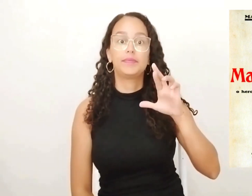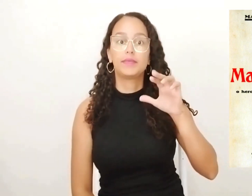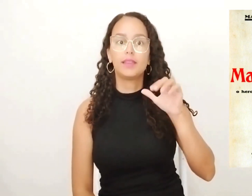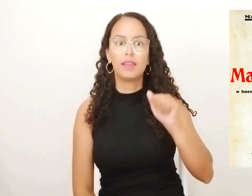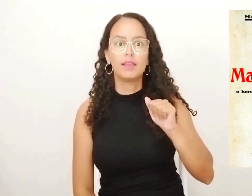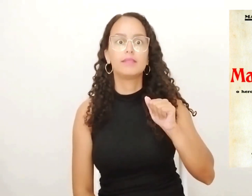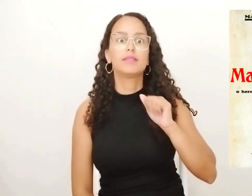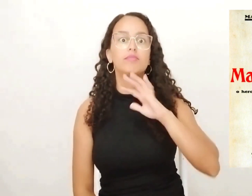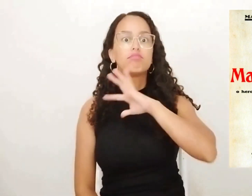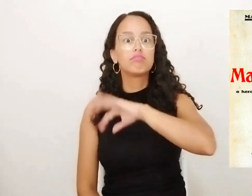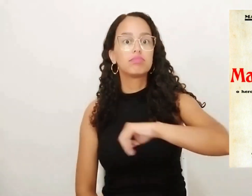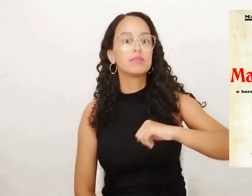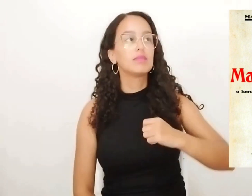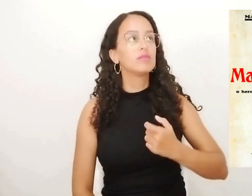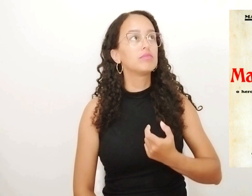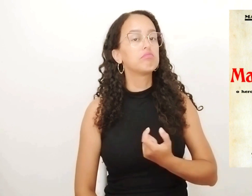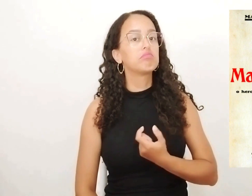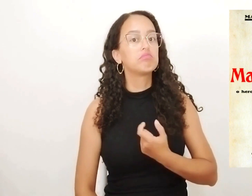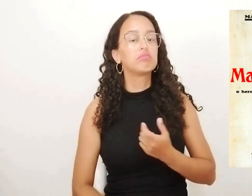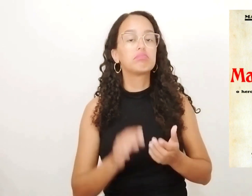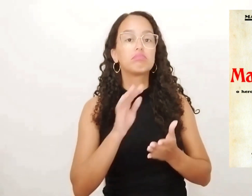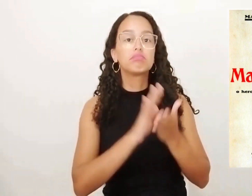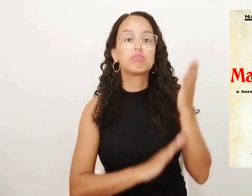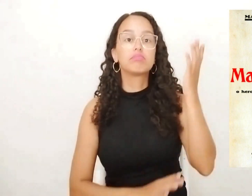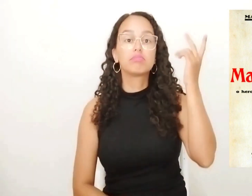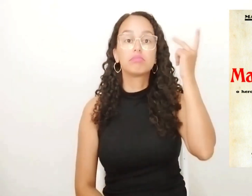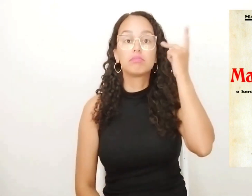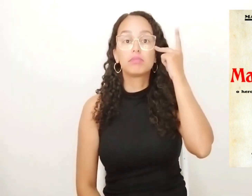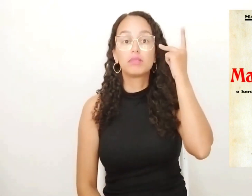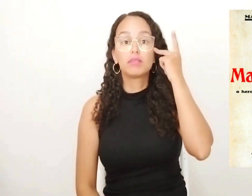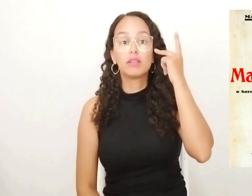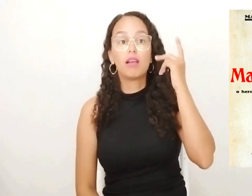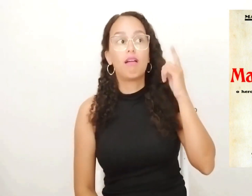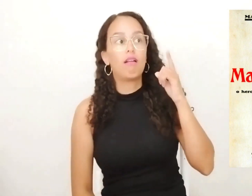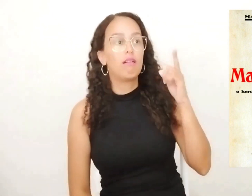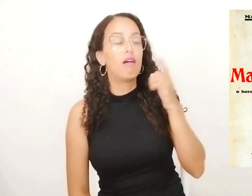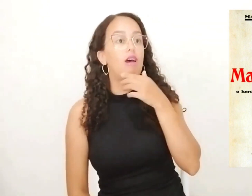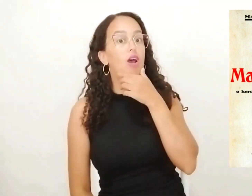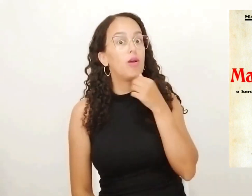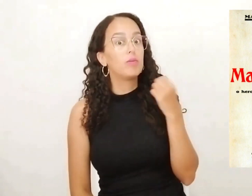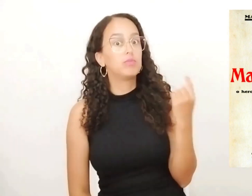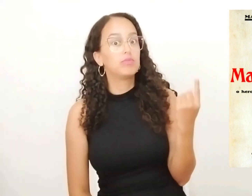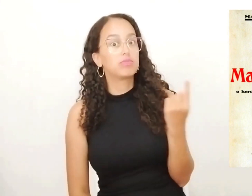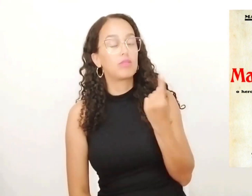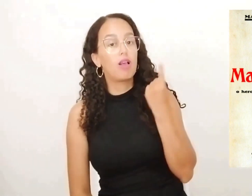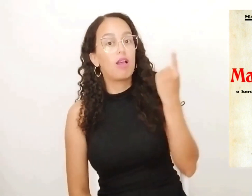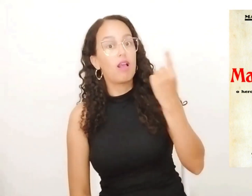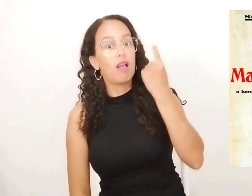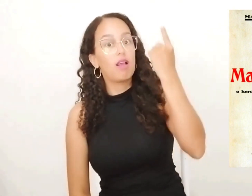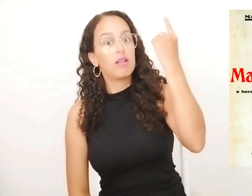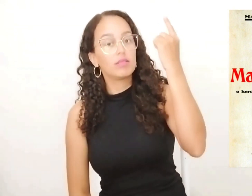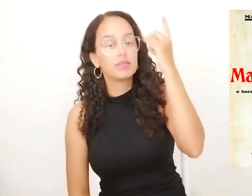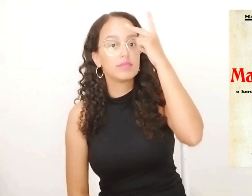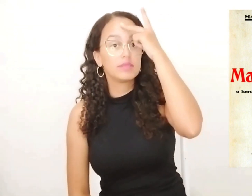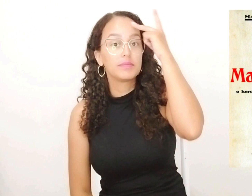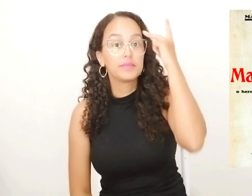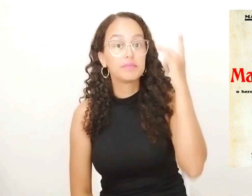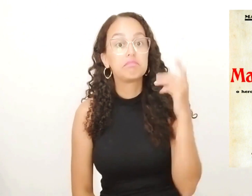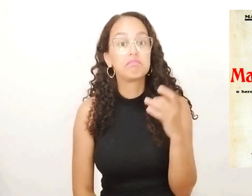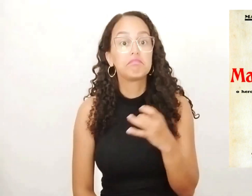Para recuperar o Muiraquitã, Macunaíma parte para São Paulo